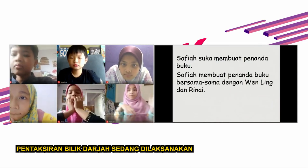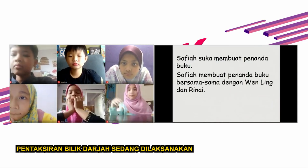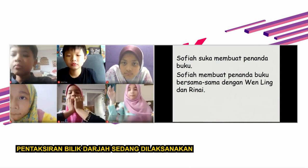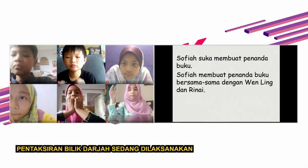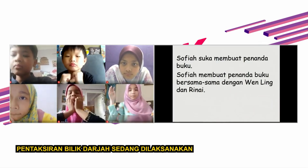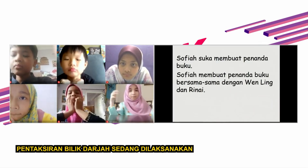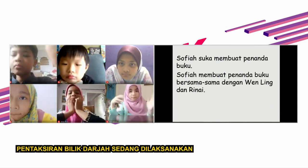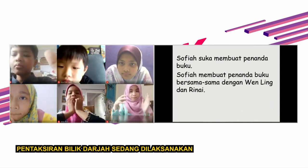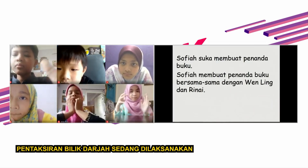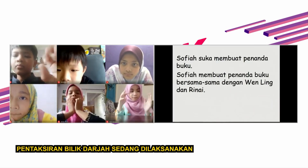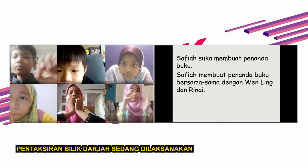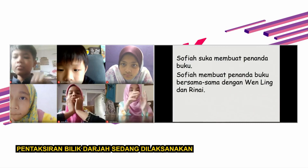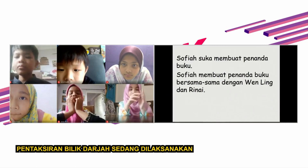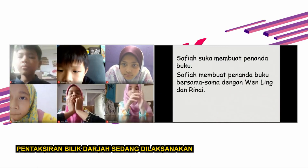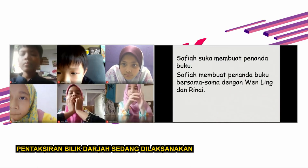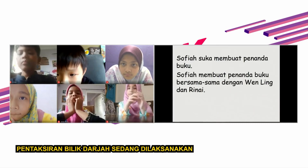Sofia